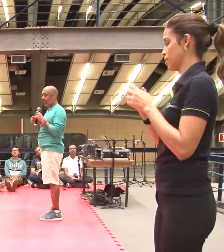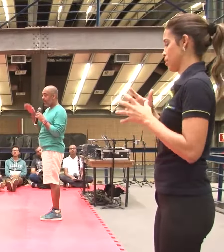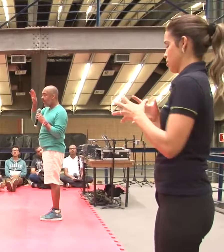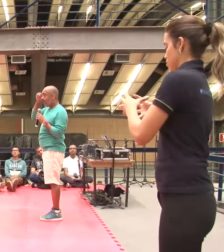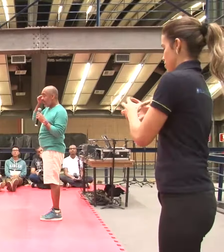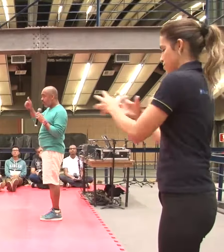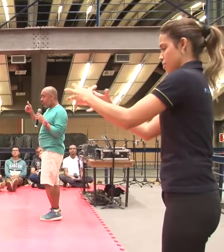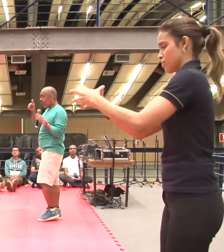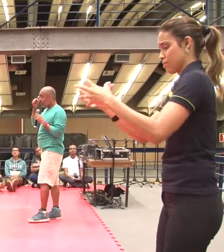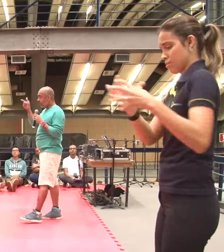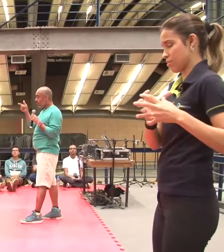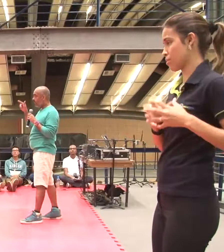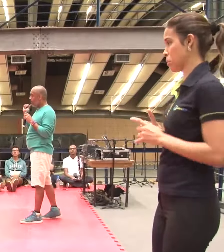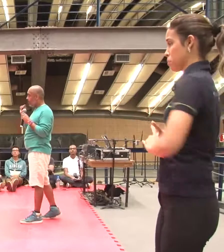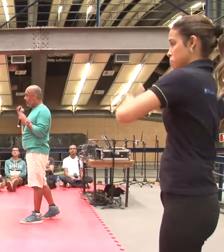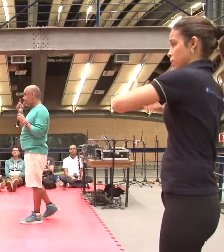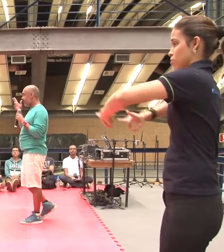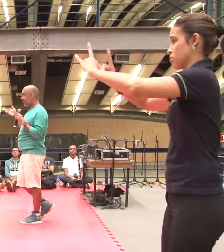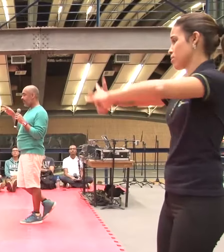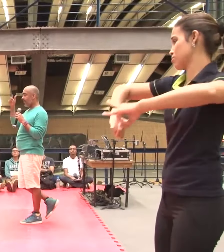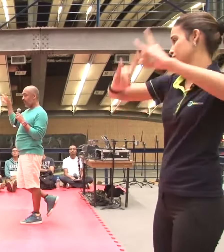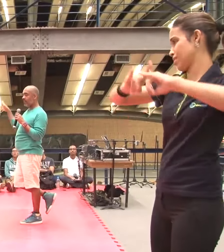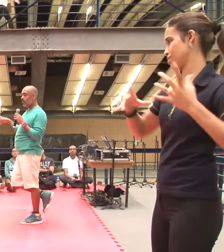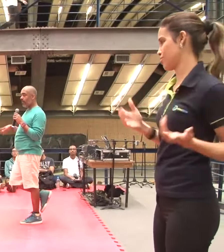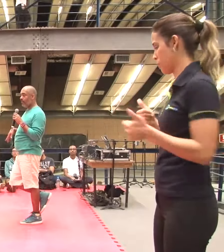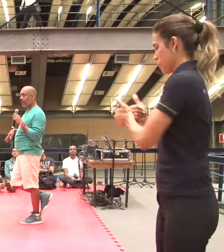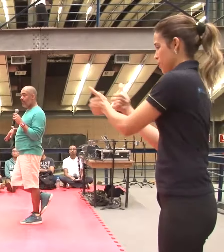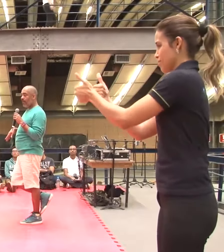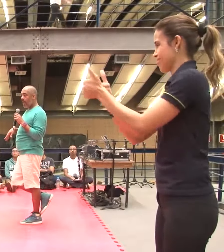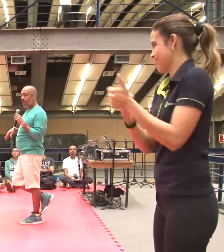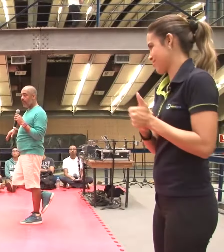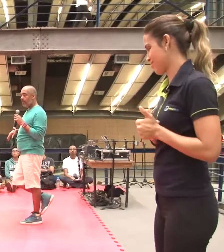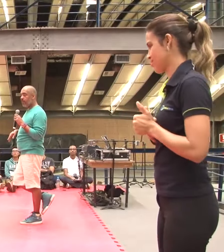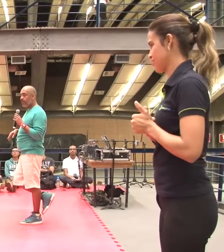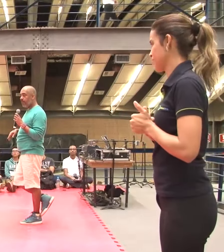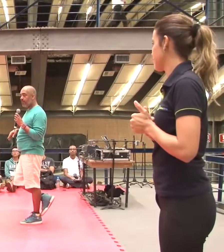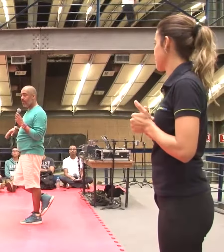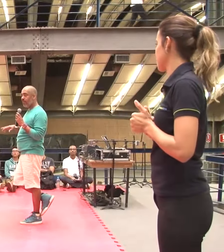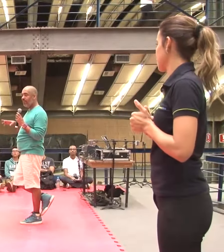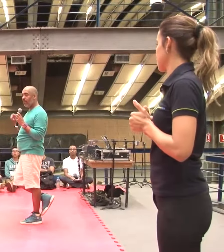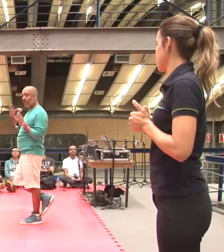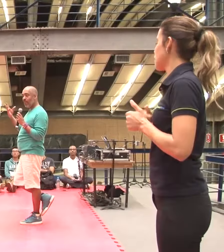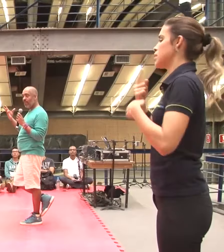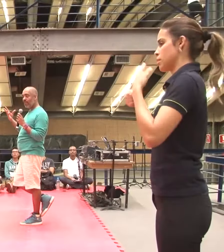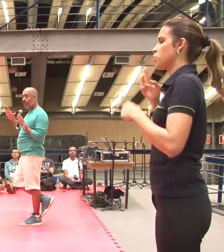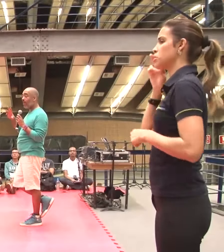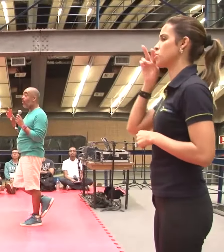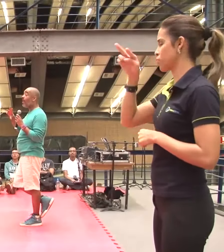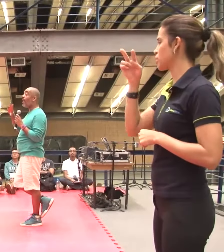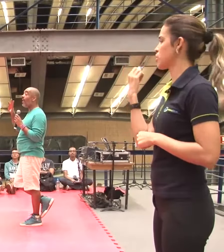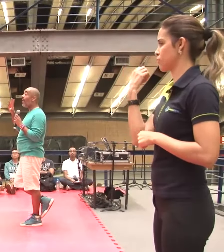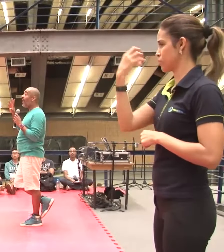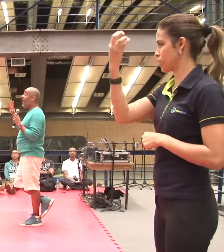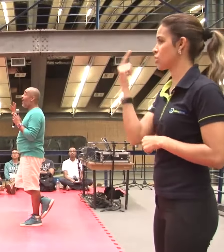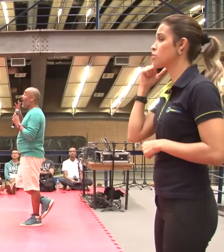os lados, muito escuro, muito insalubre, etc, etc. Recentemente, tive no Porto e virou novamente, agora é